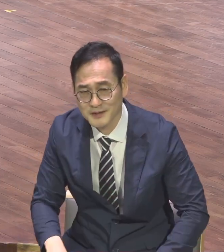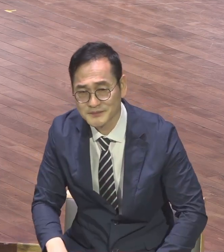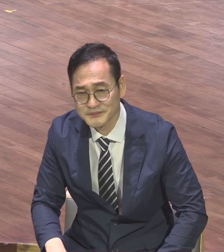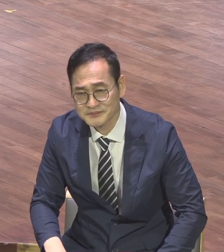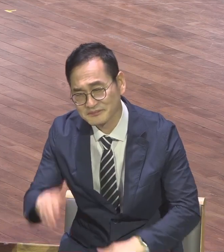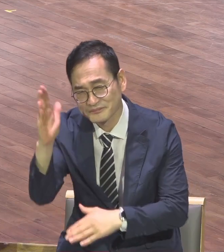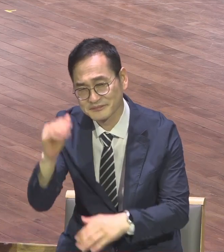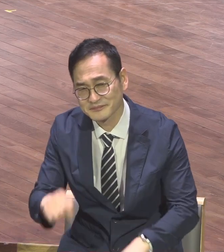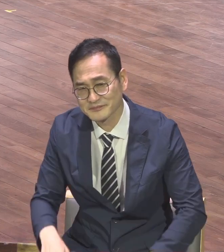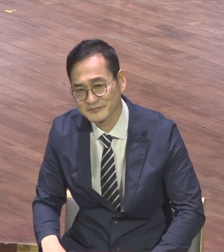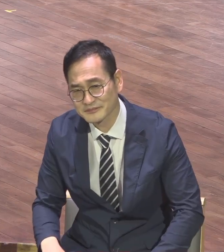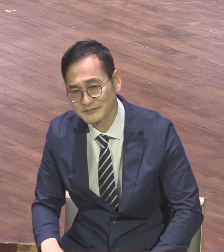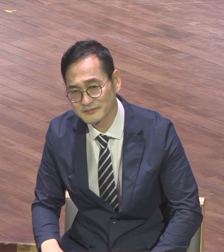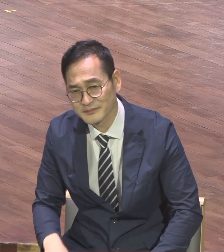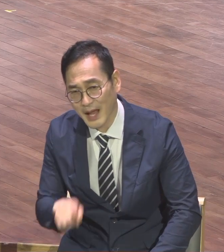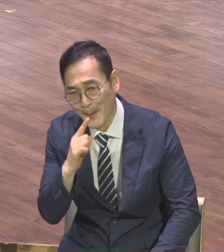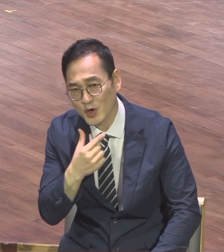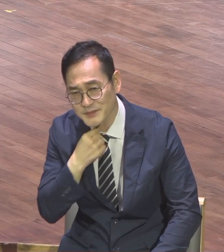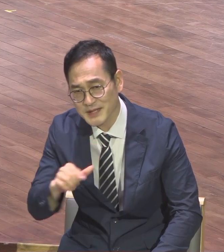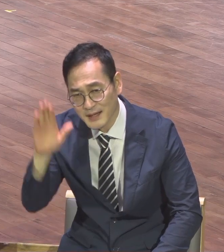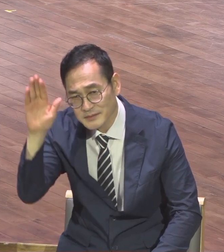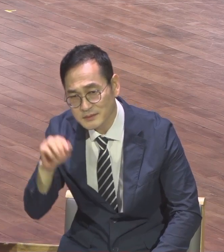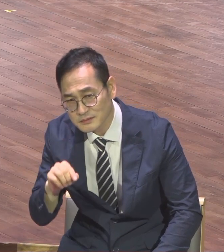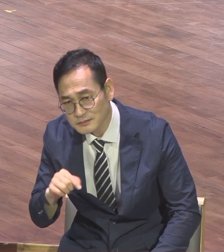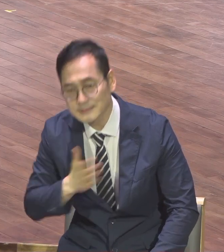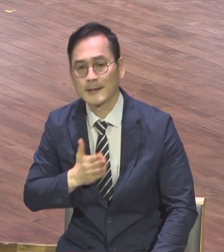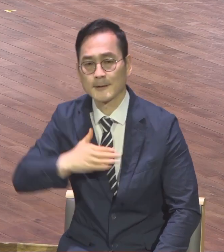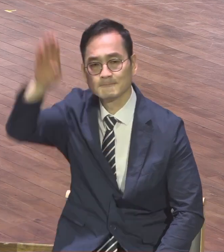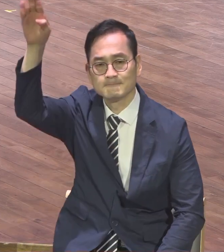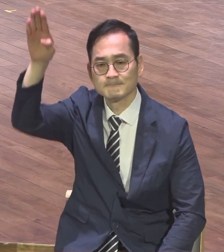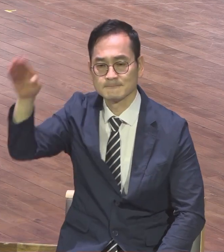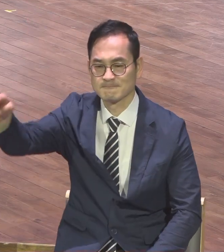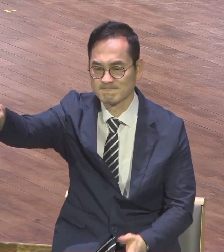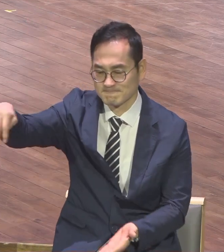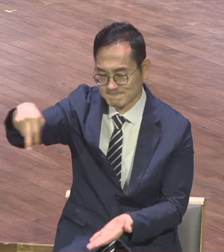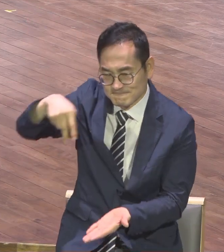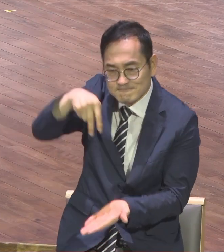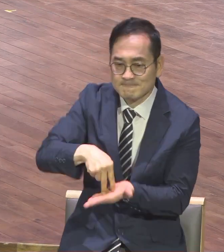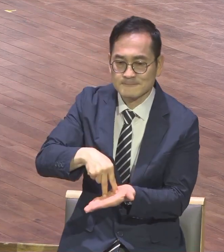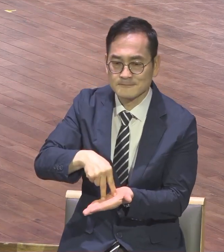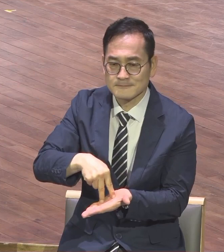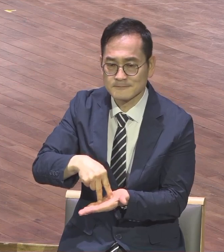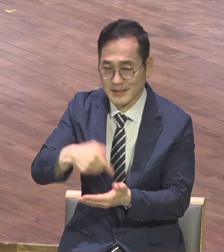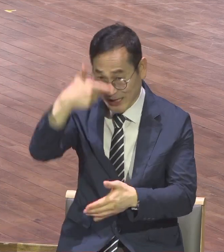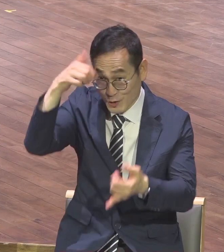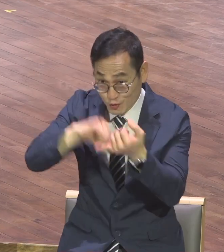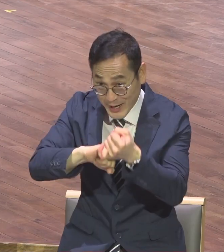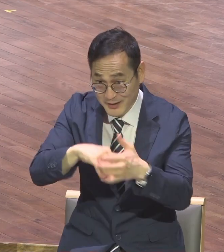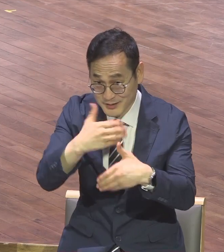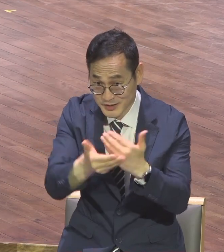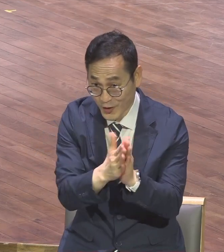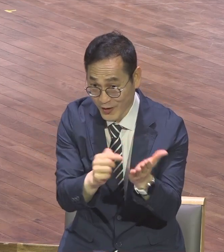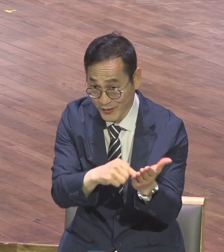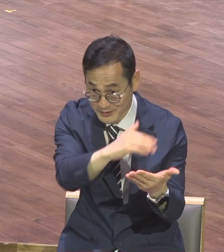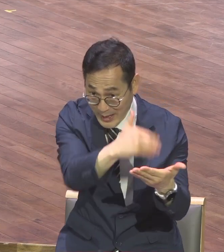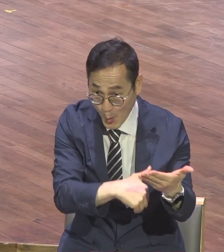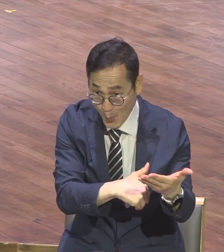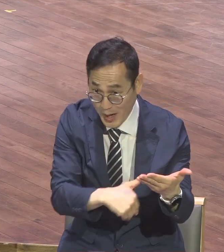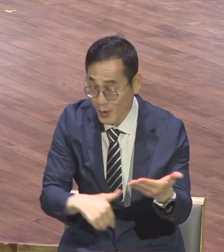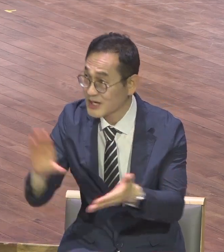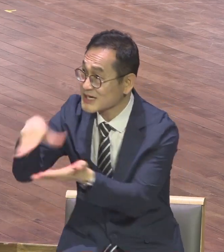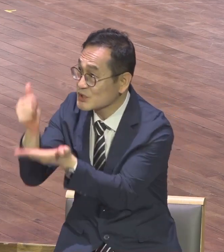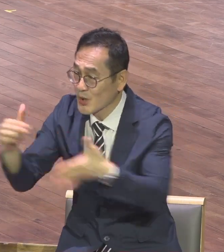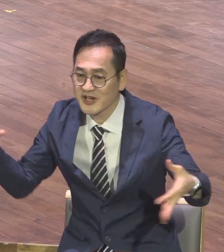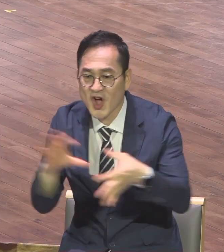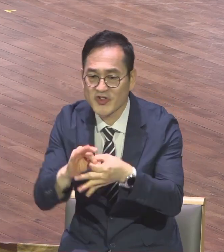수 있는 시간 되면 나와서 복음을 맹쾌하게 확실하게 구약을 깨뜨려서 그냥 그리스도를 설명한 것입니다. 막